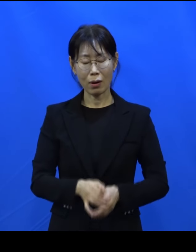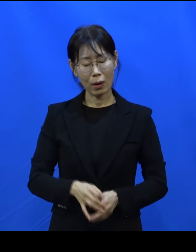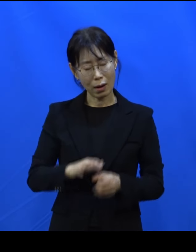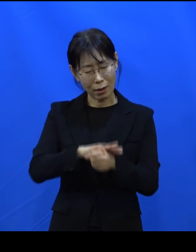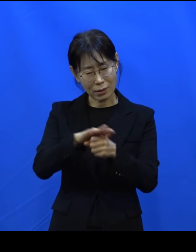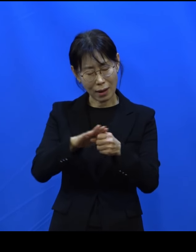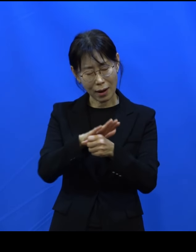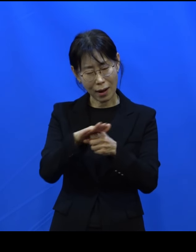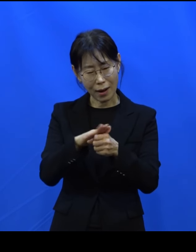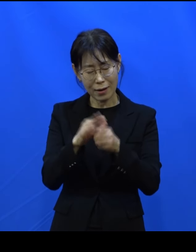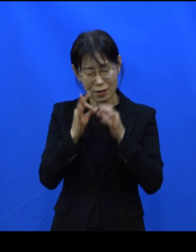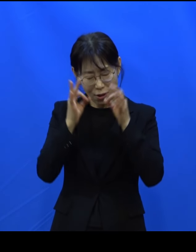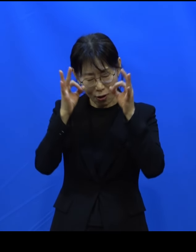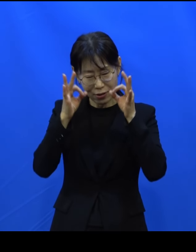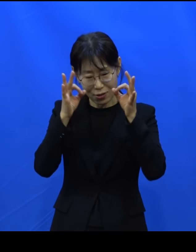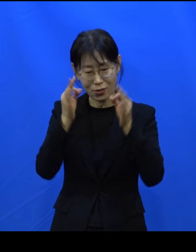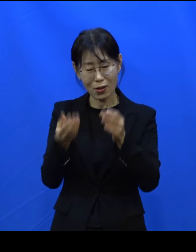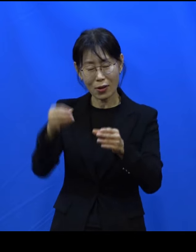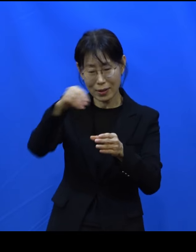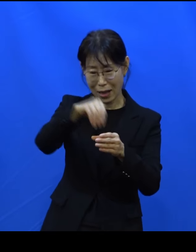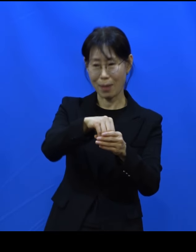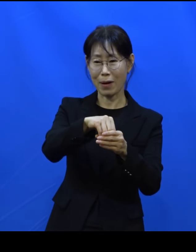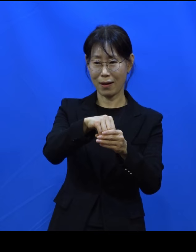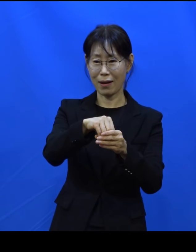느껴져. 틱틱틱 이게 아니고